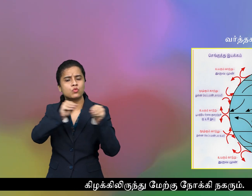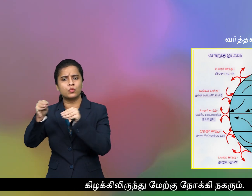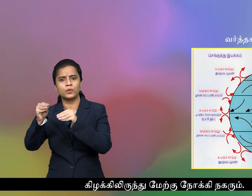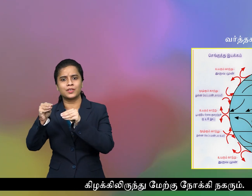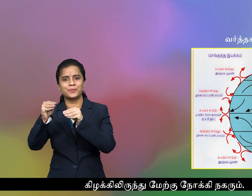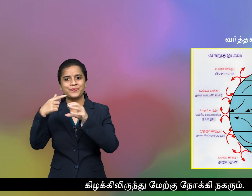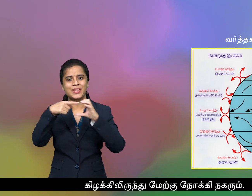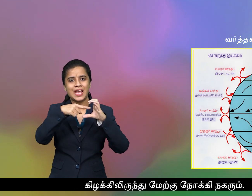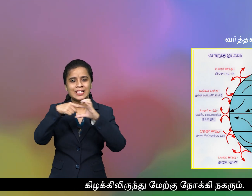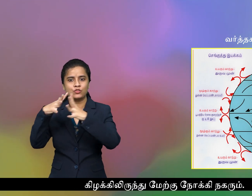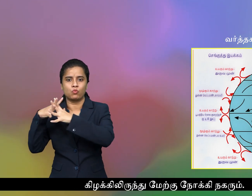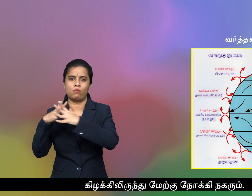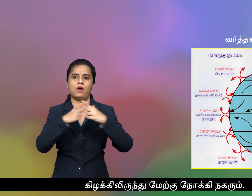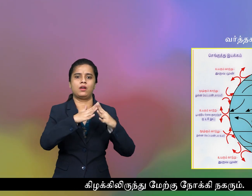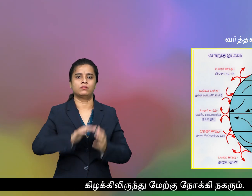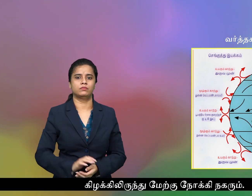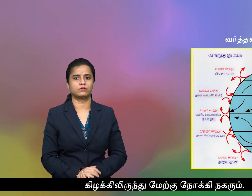கிழக்கிலிருந்து மேற்கு நோக்கி நகரும்.